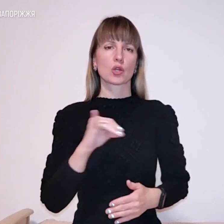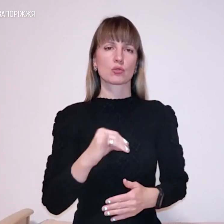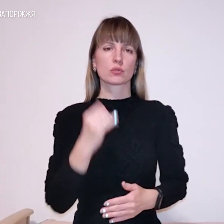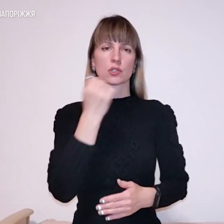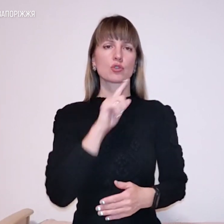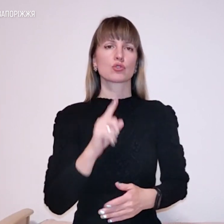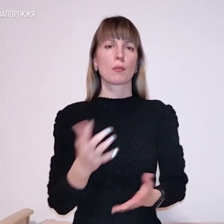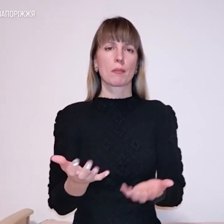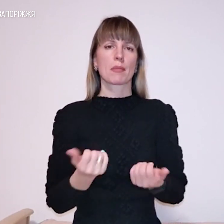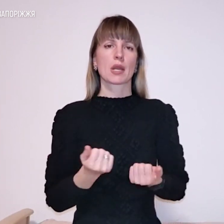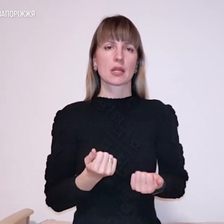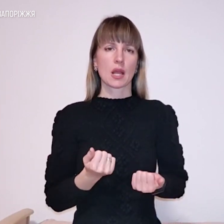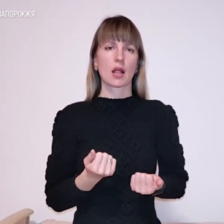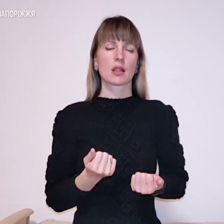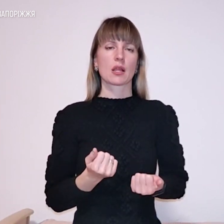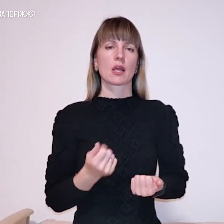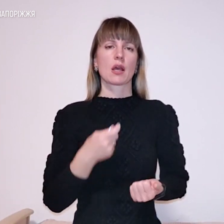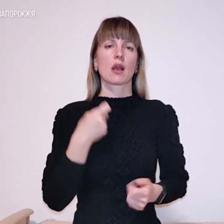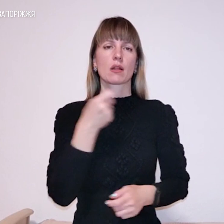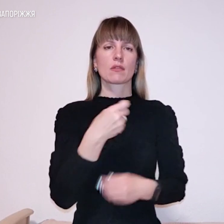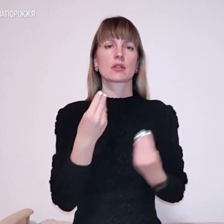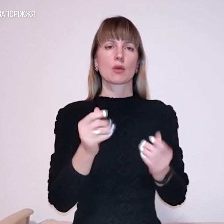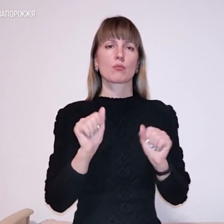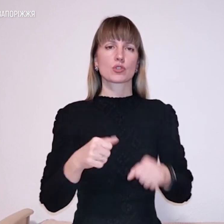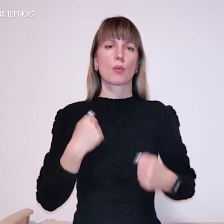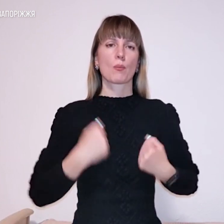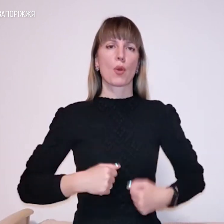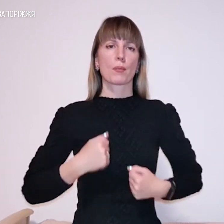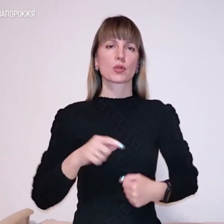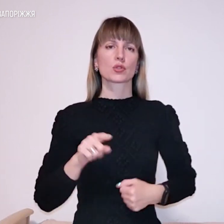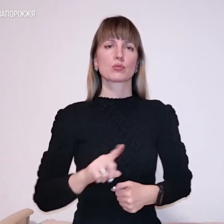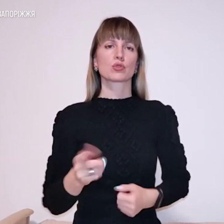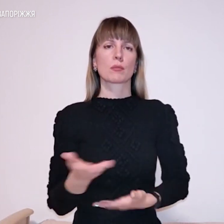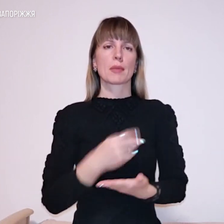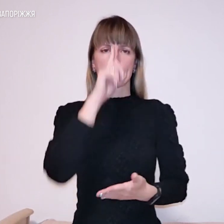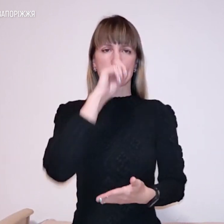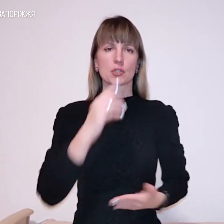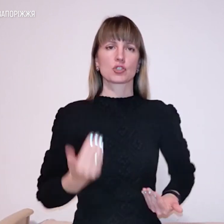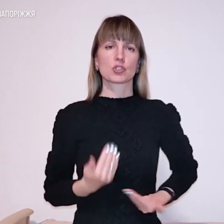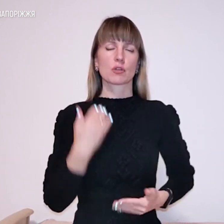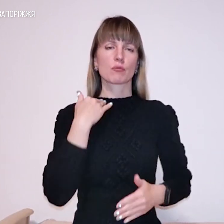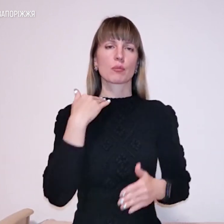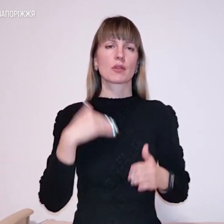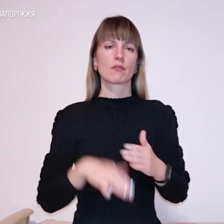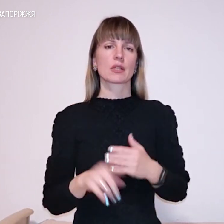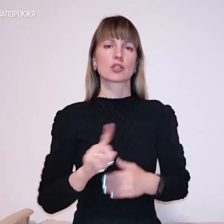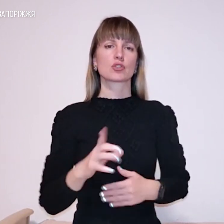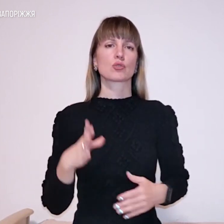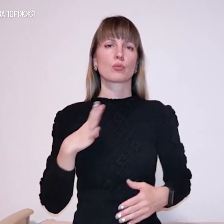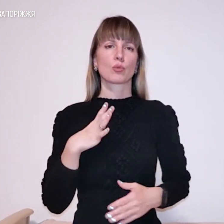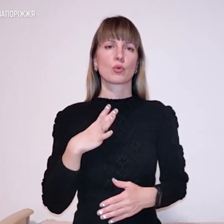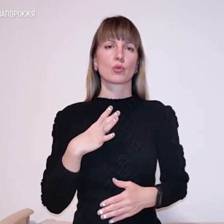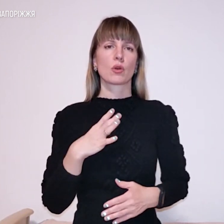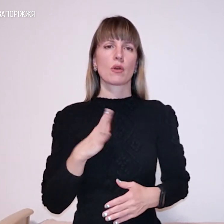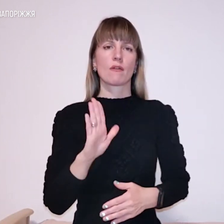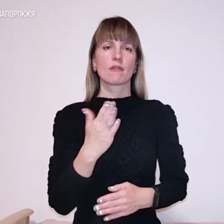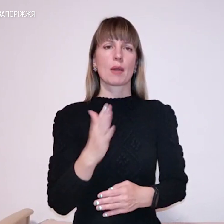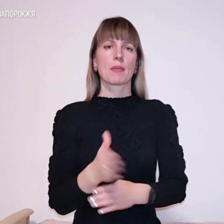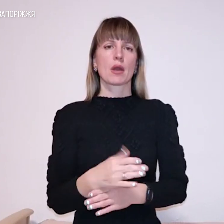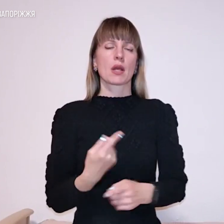прийняли, нагодували і дали нам можливість помитися. Тому що ми місяць жили у підвалах. Те, що відбувається в Маріуполі, це жах,